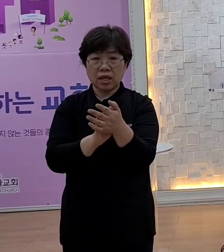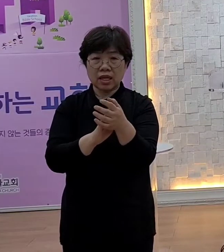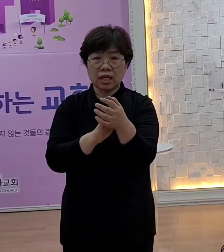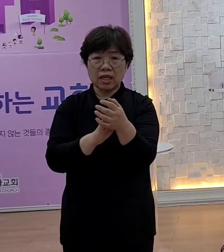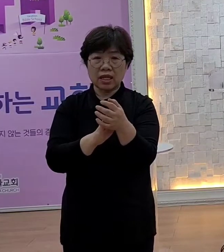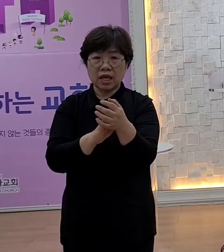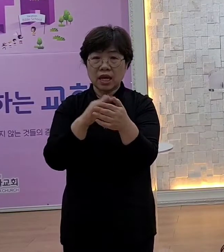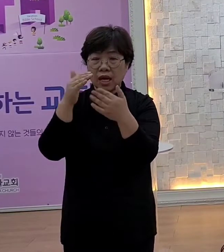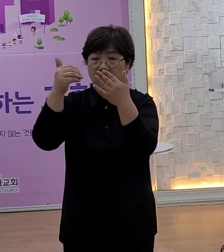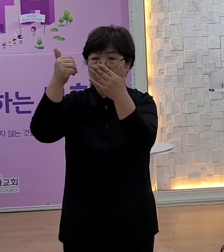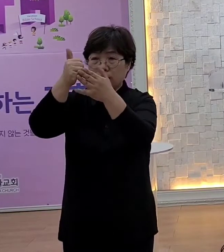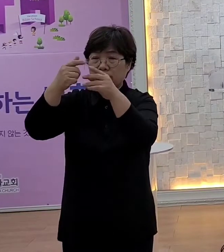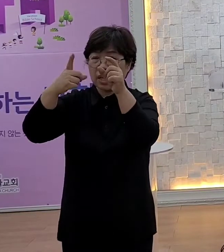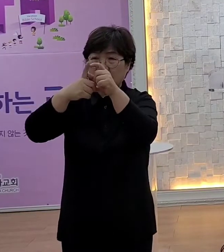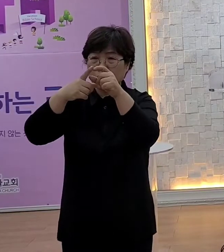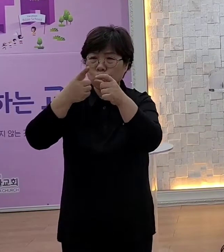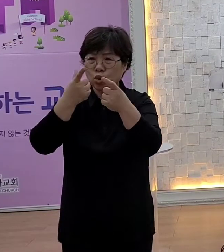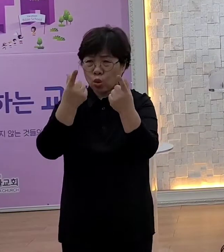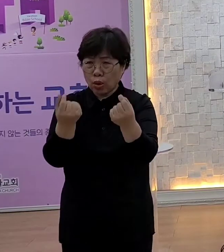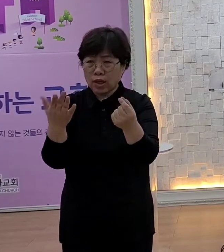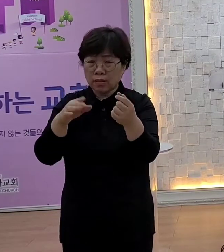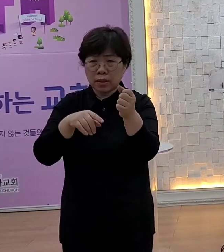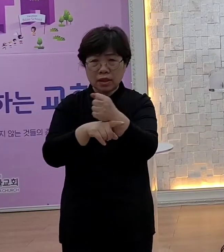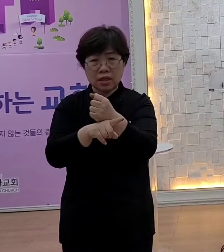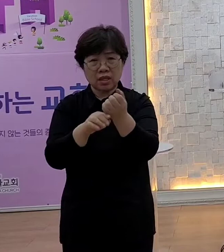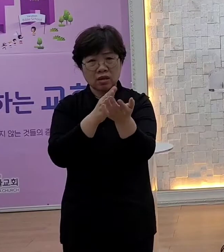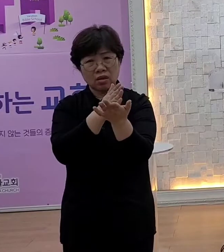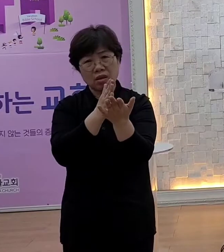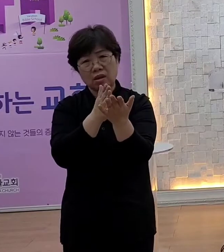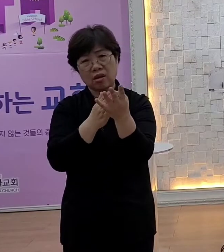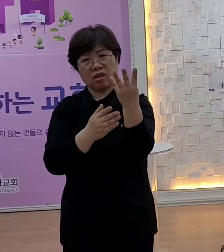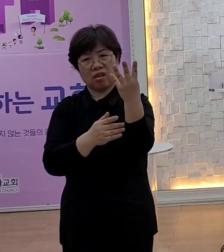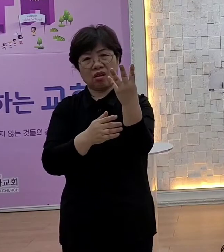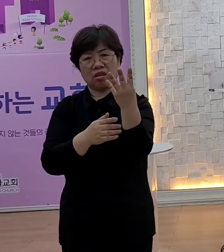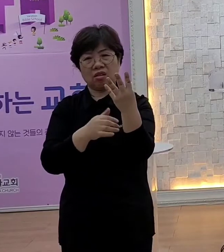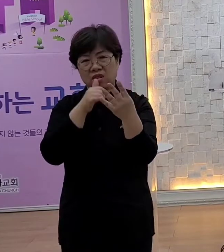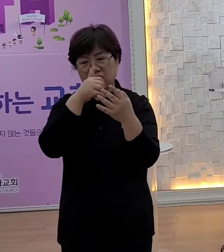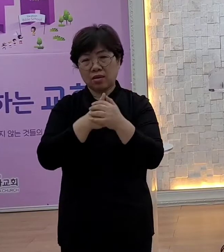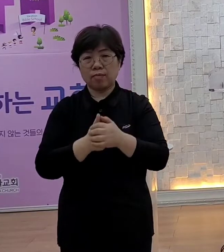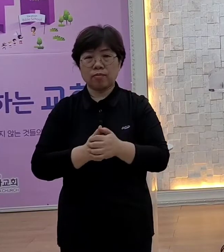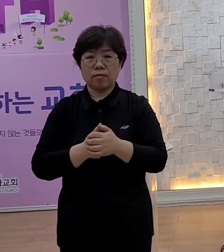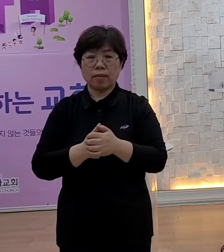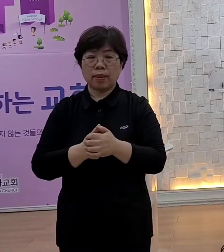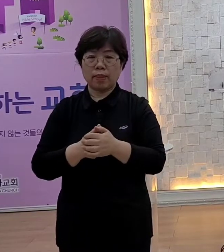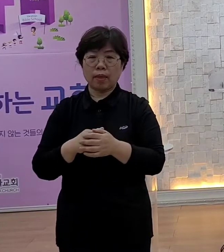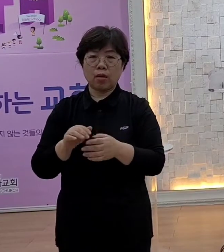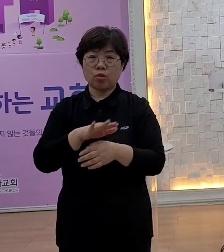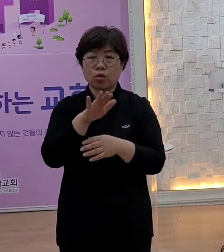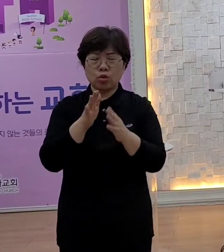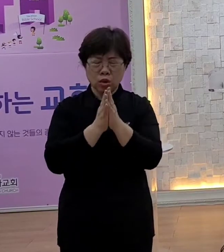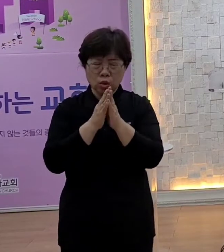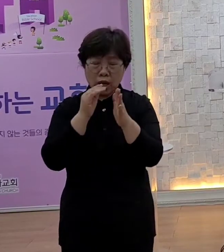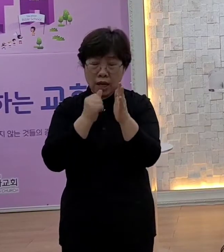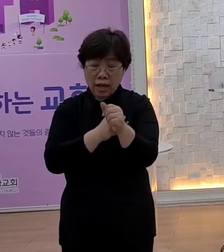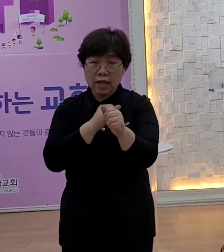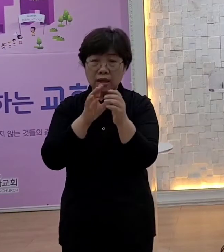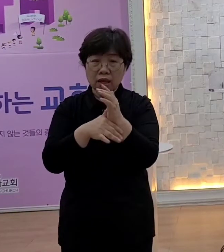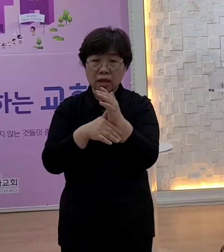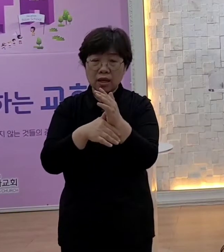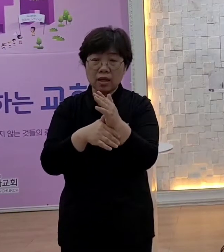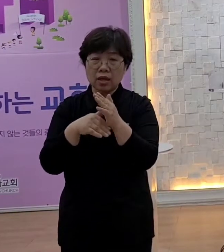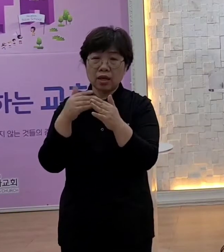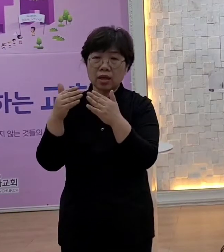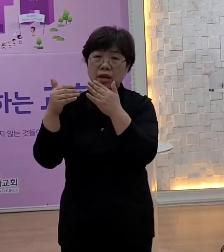다르냐? 우리는 여러분, 저도 오늘 뭐 아버지 하나님 이렇게도 기도하지만 굳이